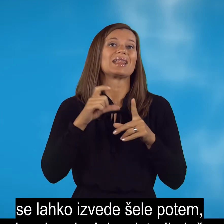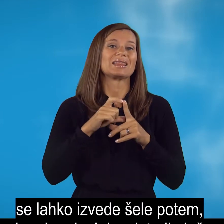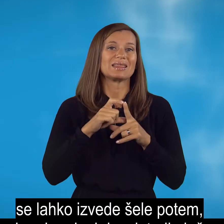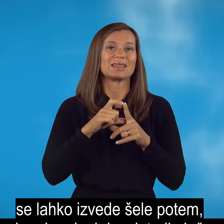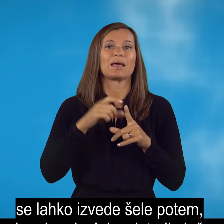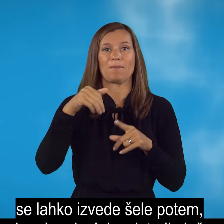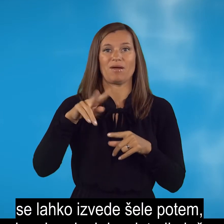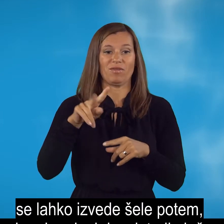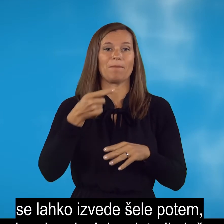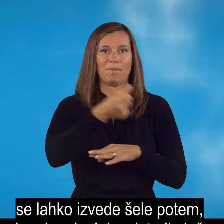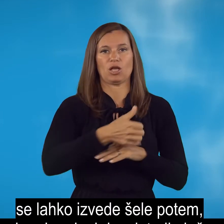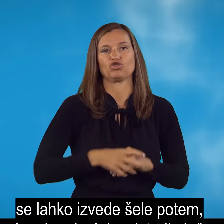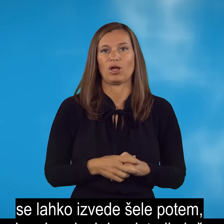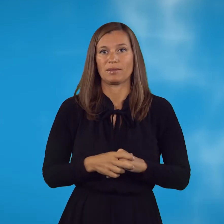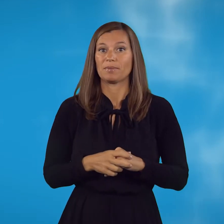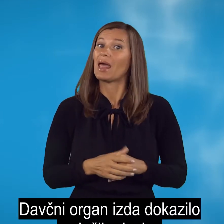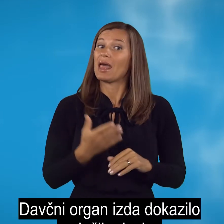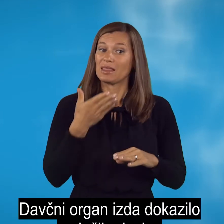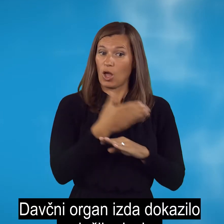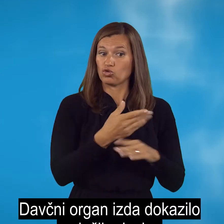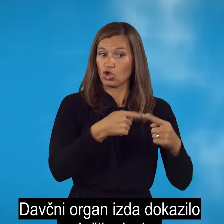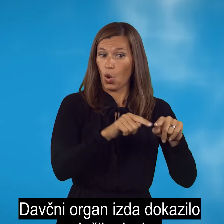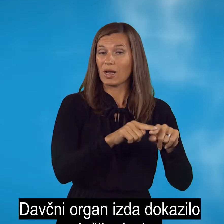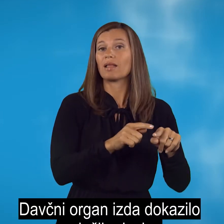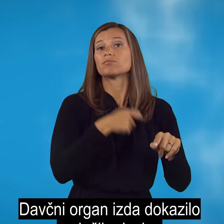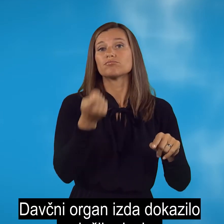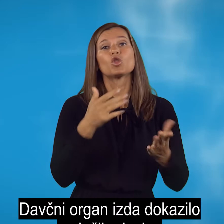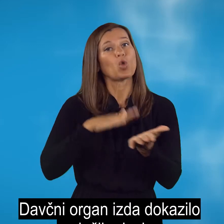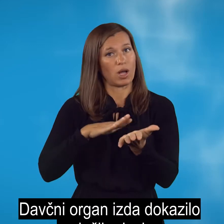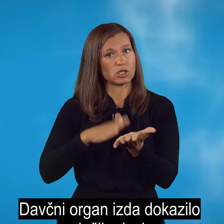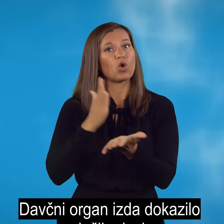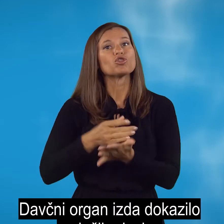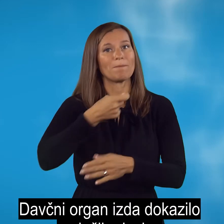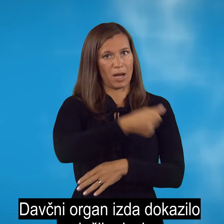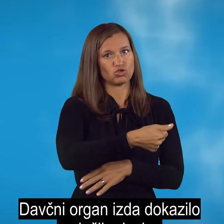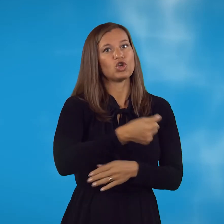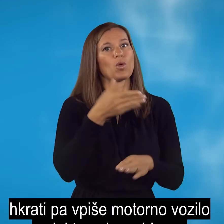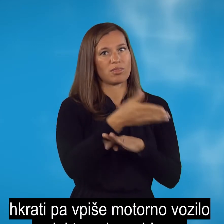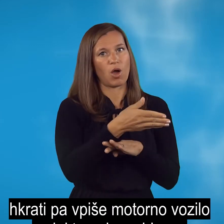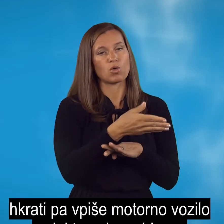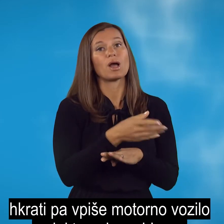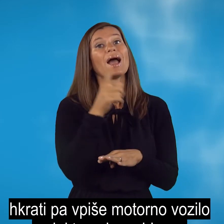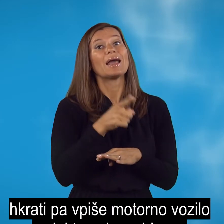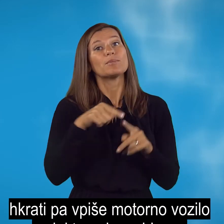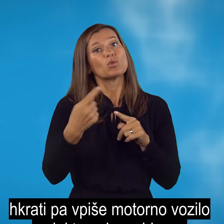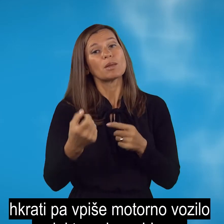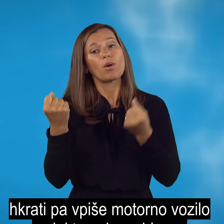plačan. Davčni organ izda dokazilo o plačilu davka, hkrati pa vpiše motorno vozilo